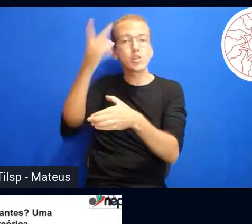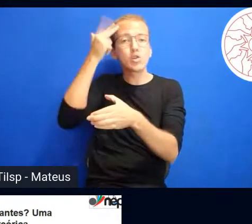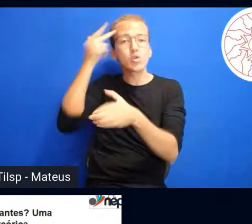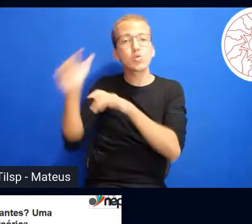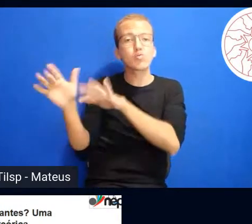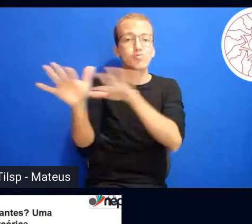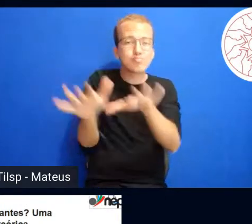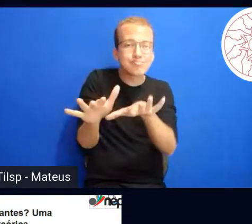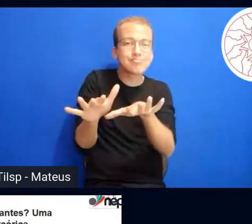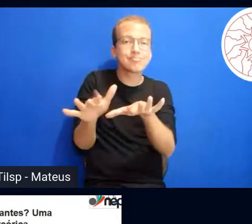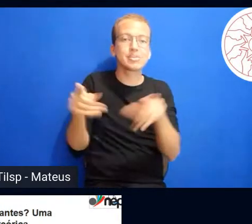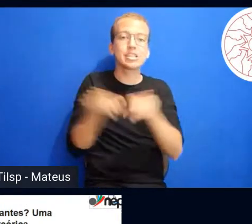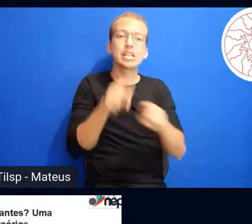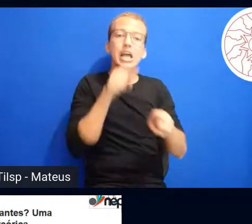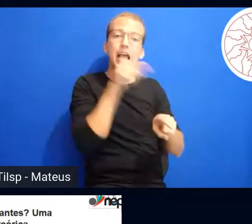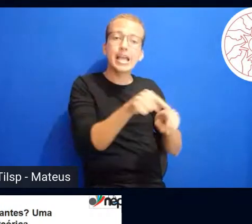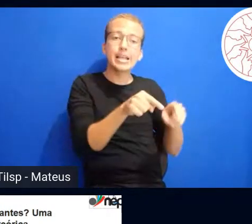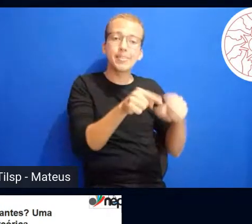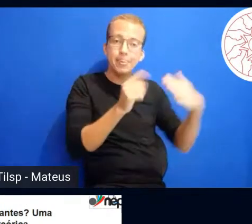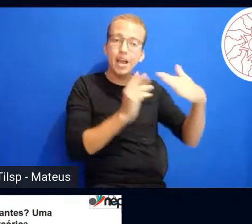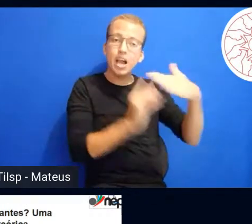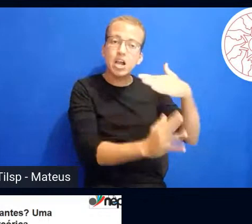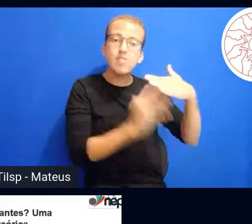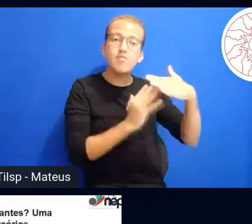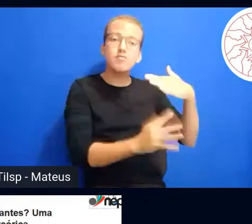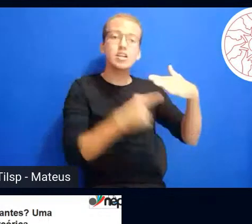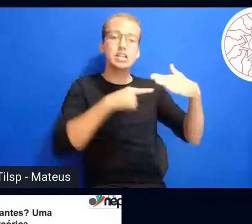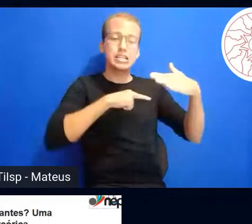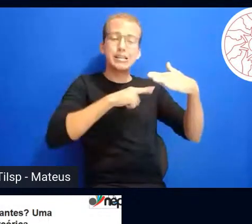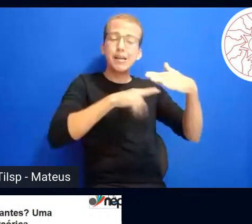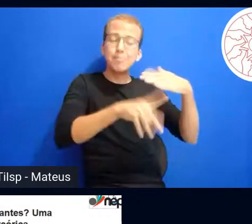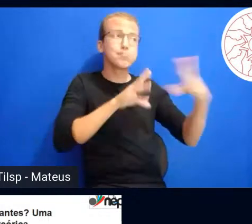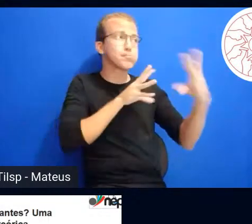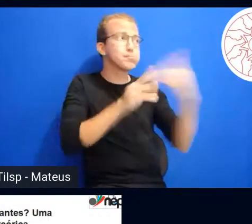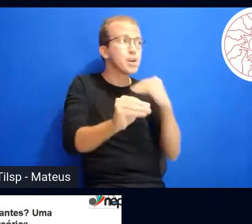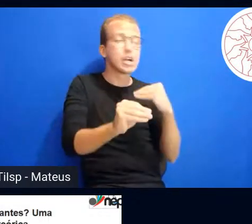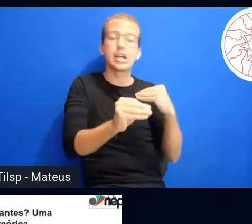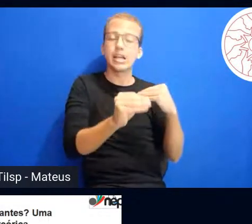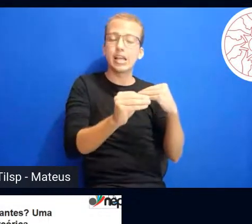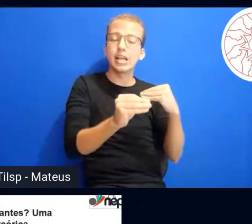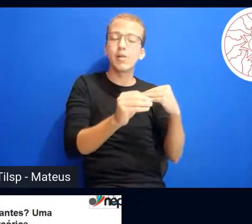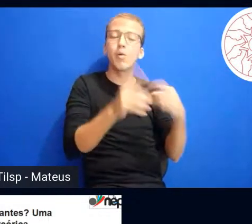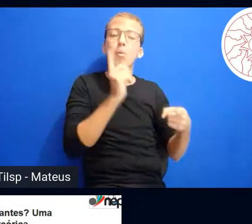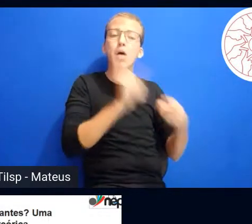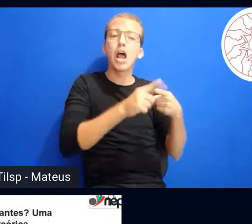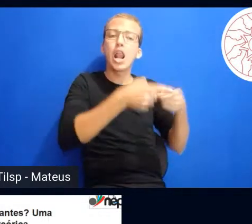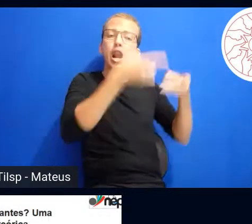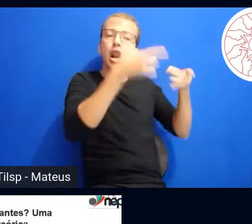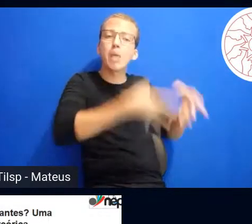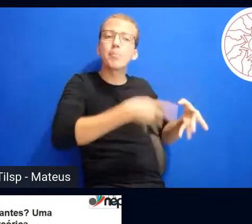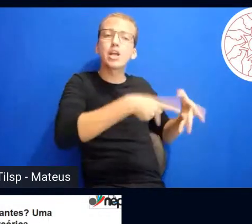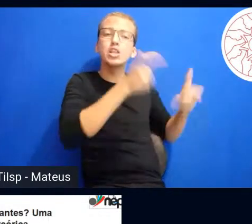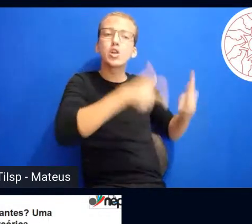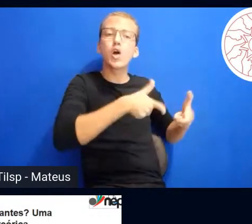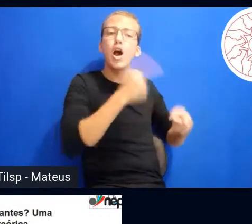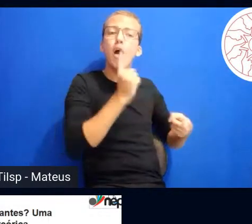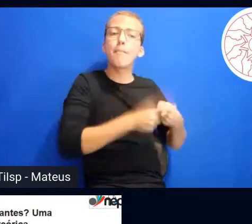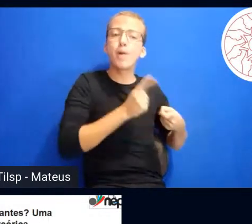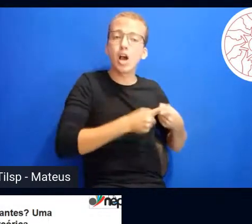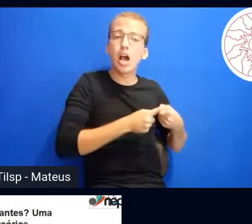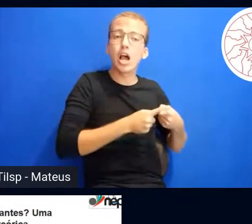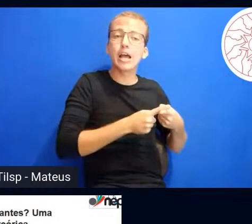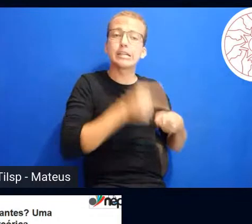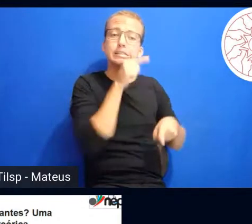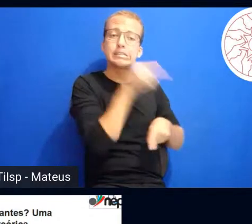indivíduos, eles saem, deixam os seus locais, né, deixam a sua terra eh por falta de